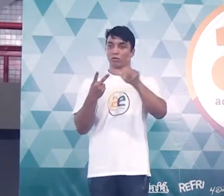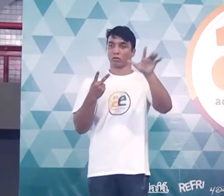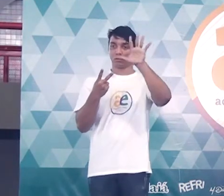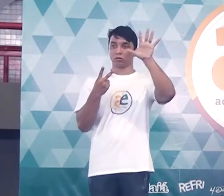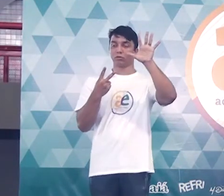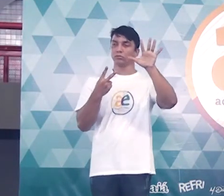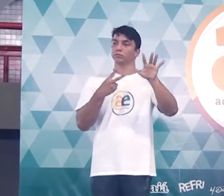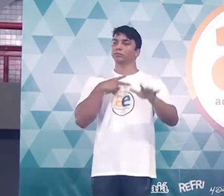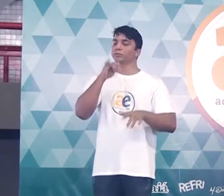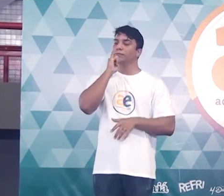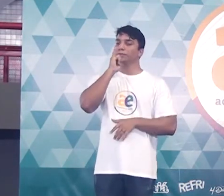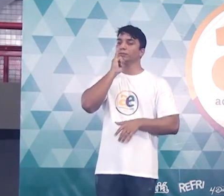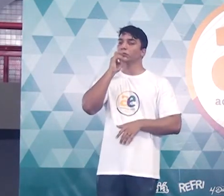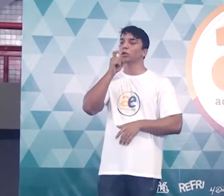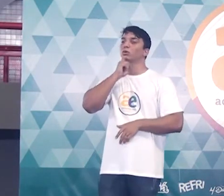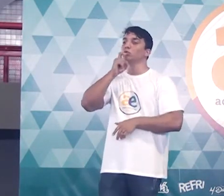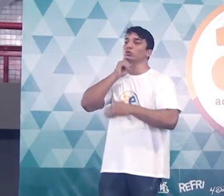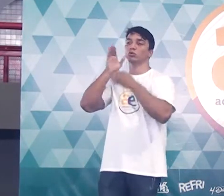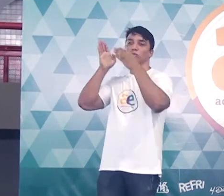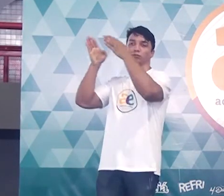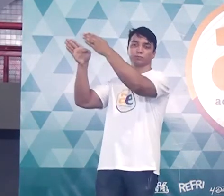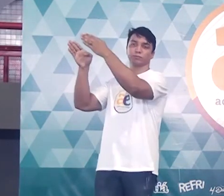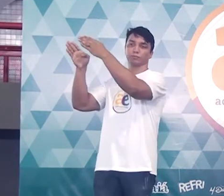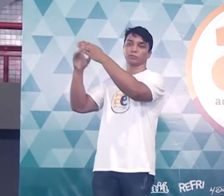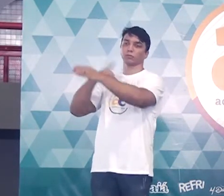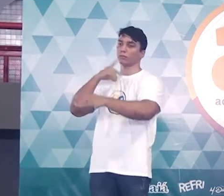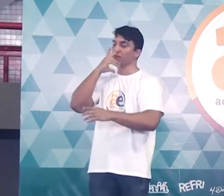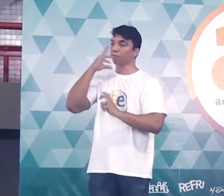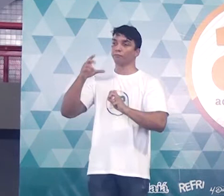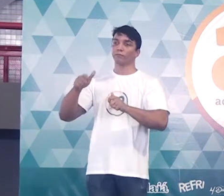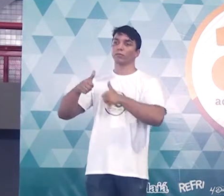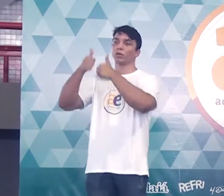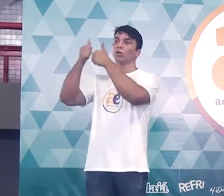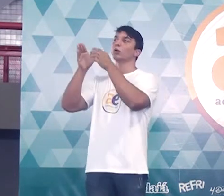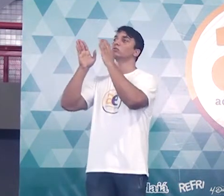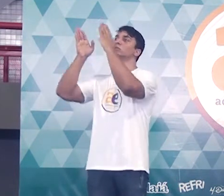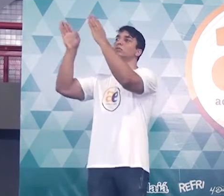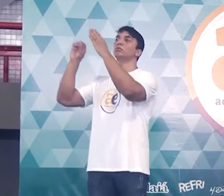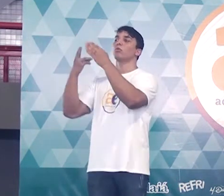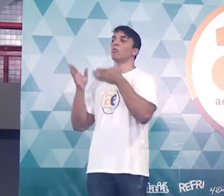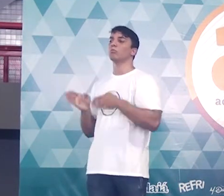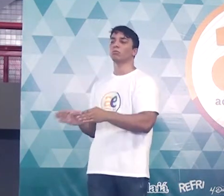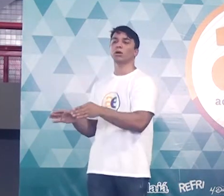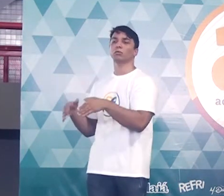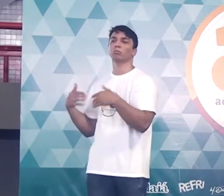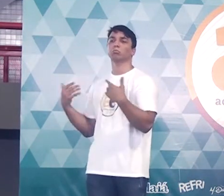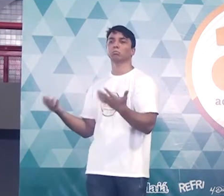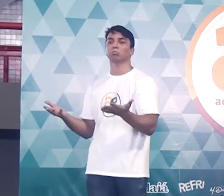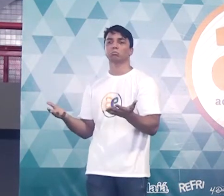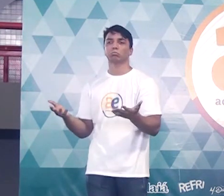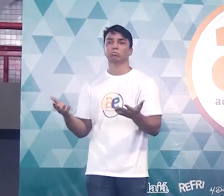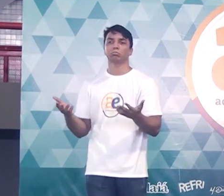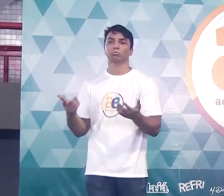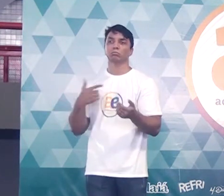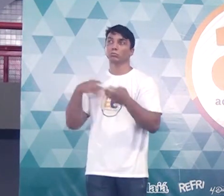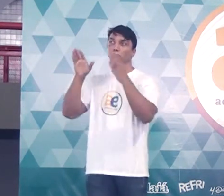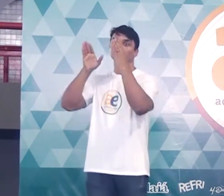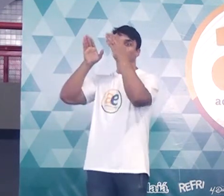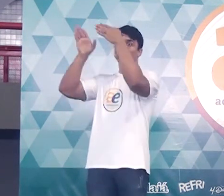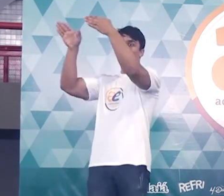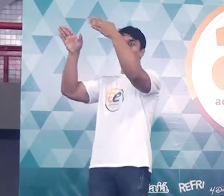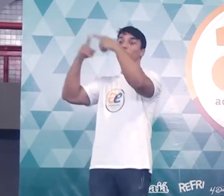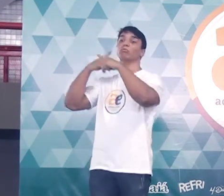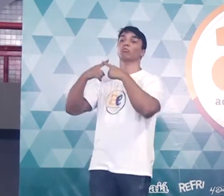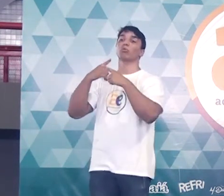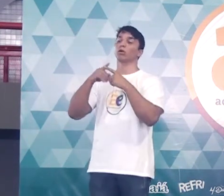um aparelho de ar-condicionado, é melhor colocar na parte de cima ou na parte de baixo? Por causa das correntes de